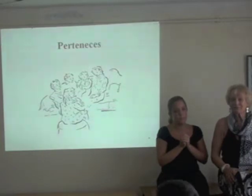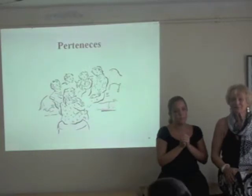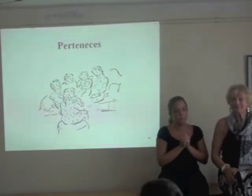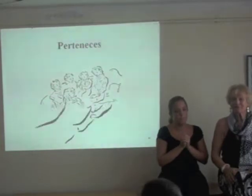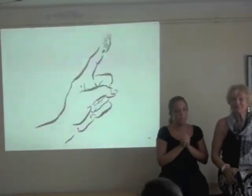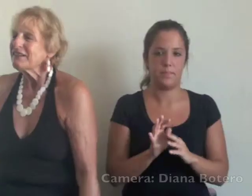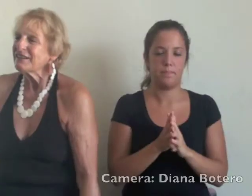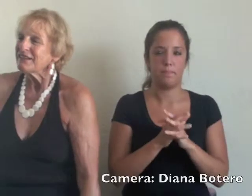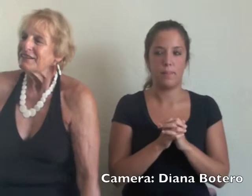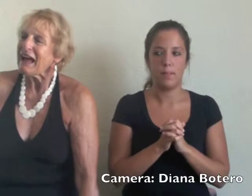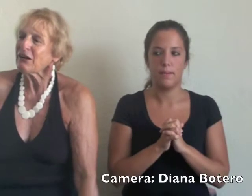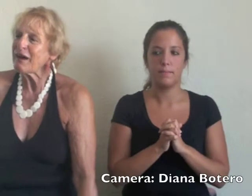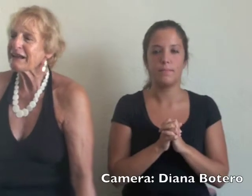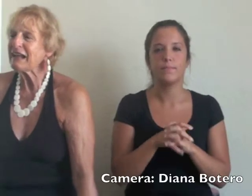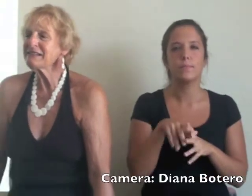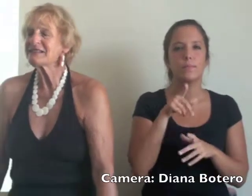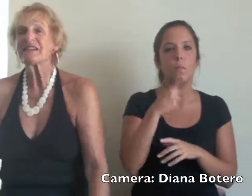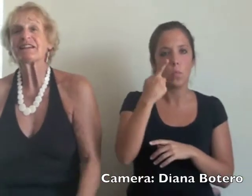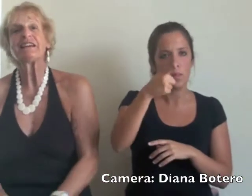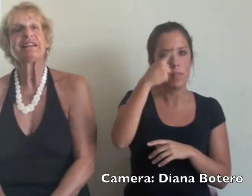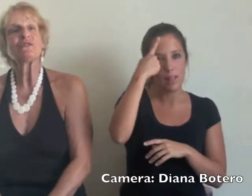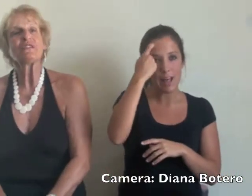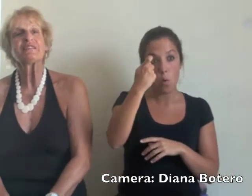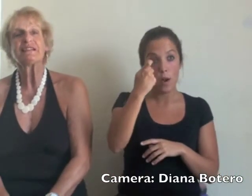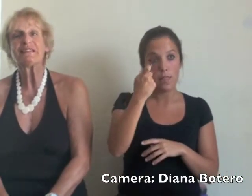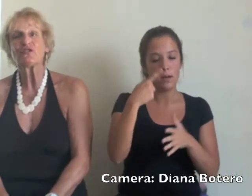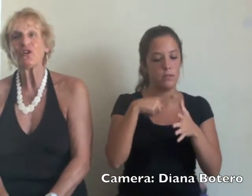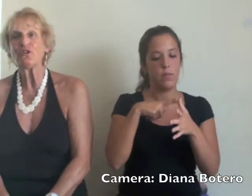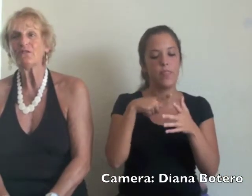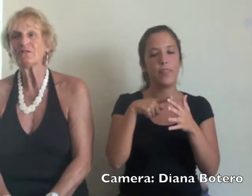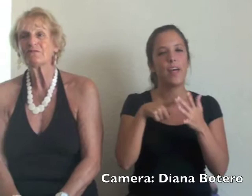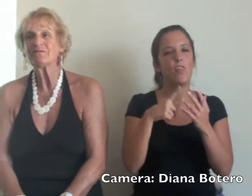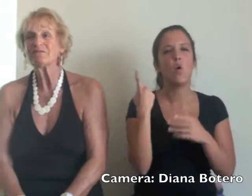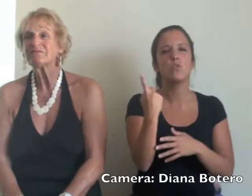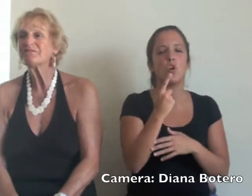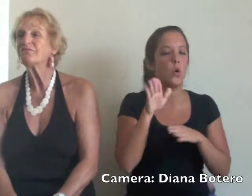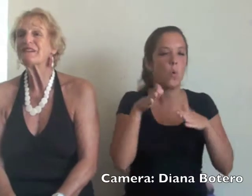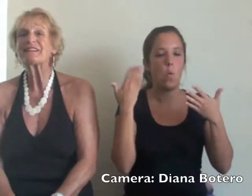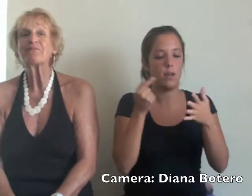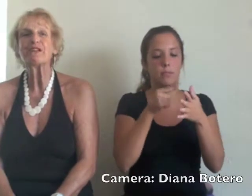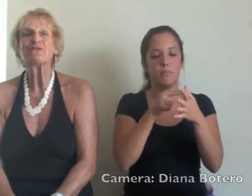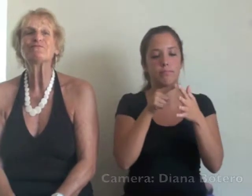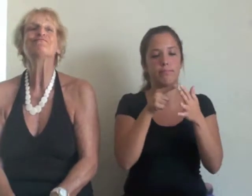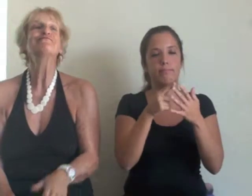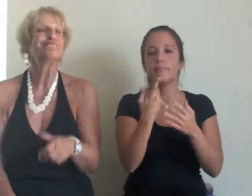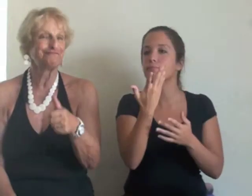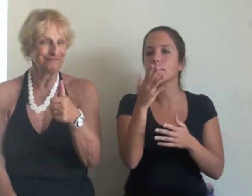Próximo. ¿Te acuerdas qué dedo se siente solo? Ya.